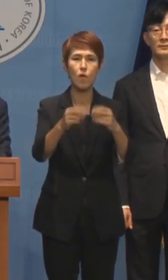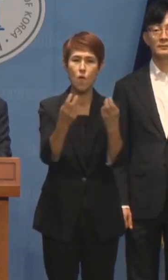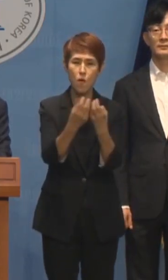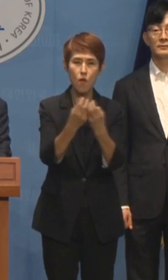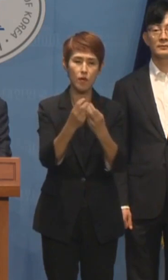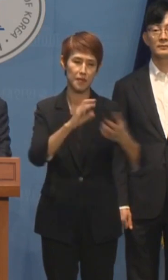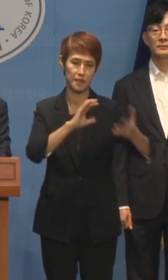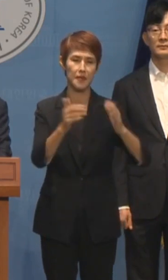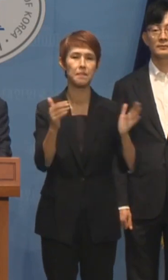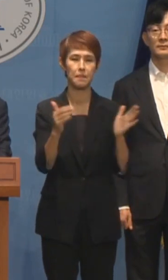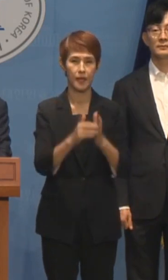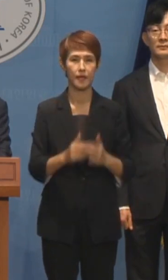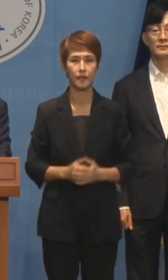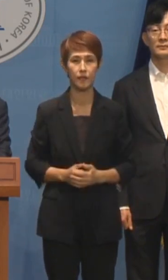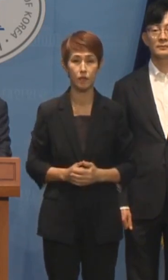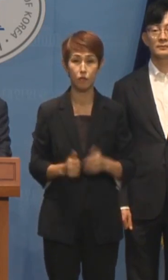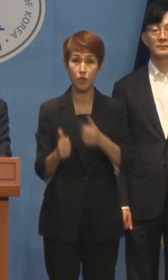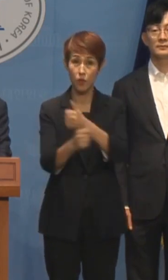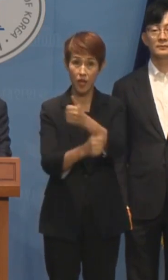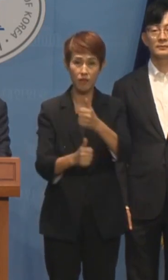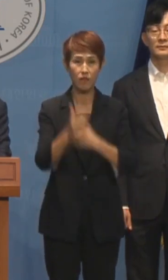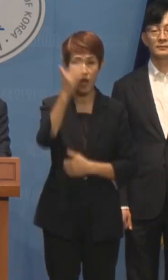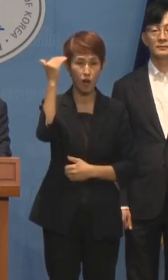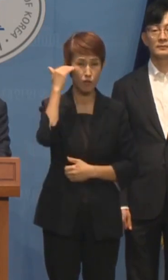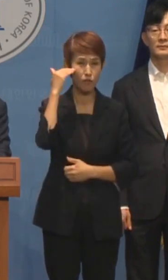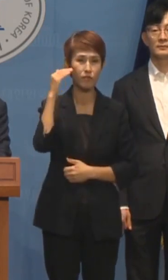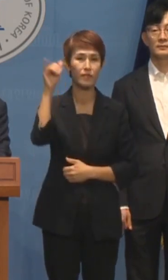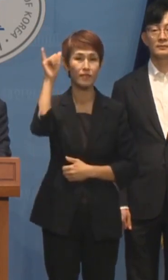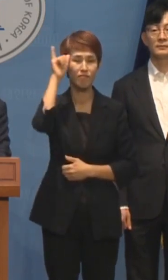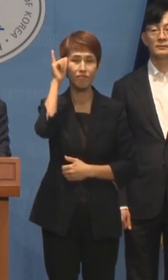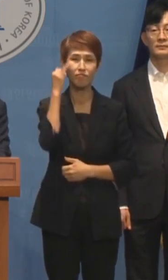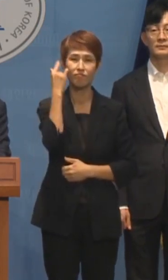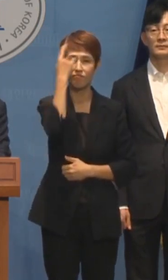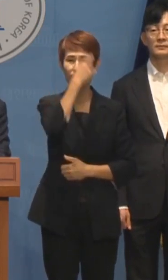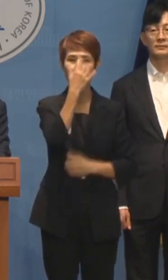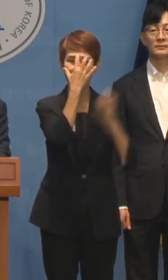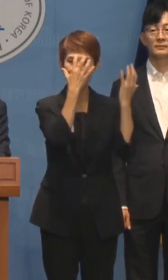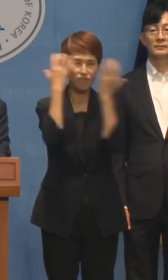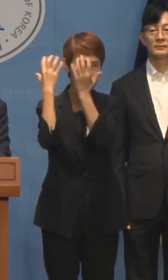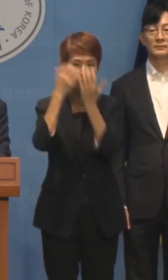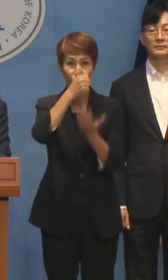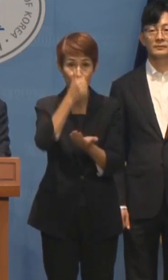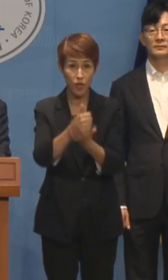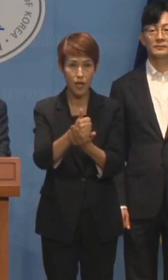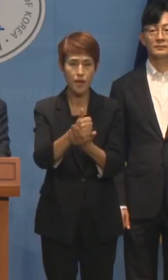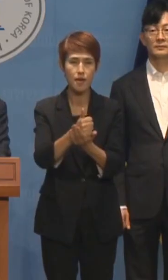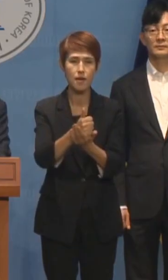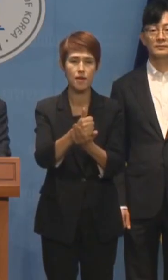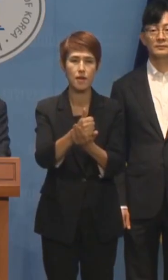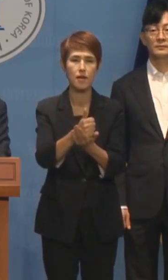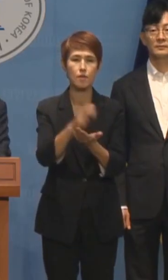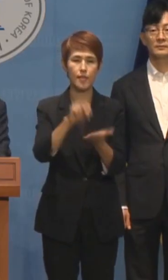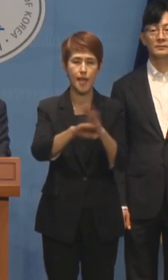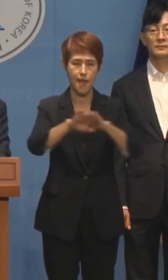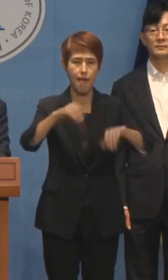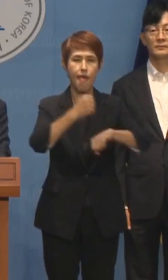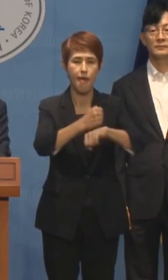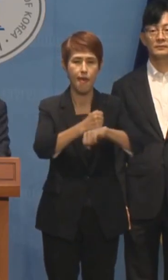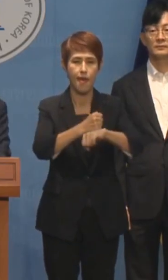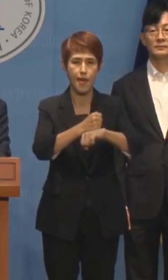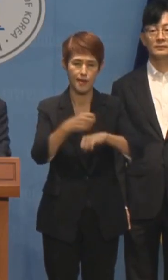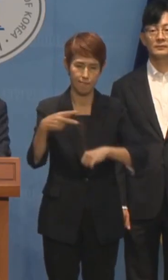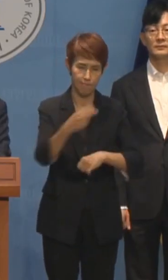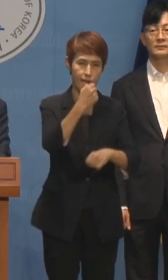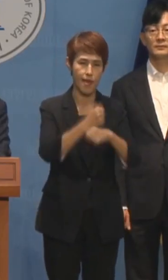특위는 대한민국에서 딥페이크 성범죄를 반드시 뿌리 뽑겠다는 목적 하에 대책을 논의해